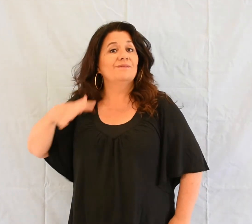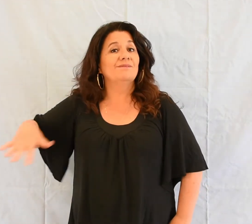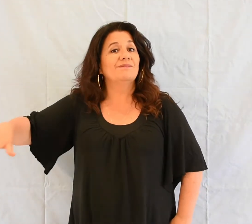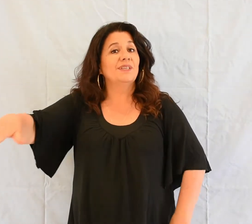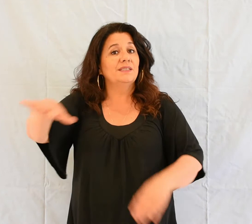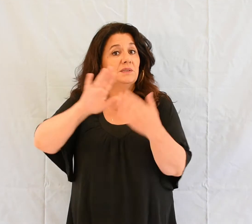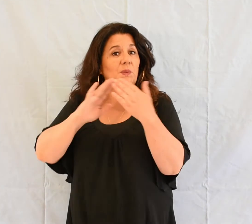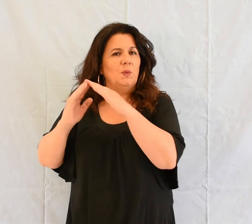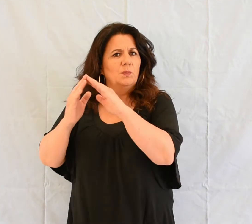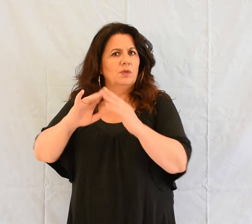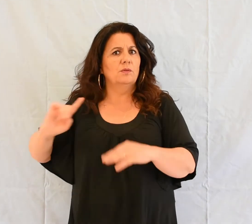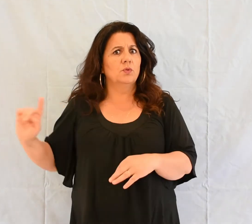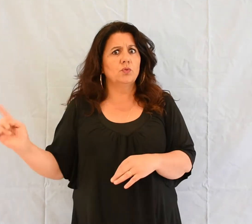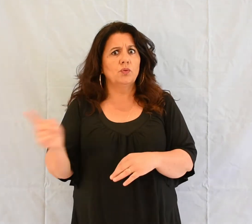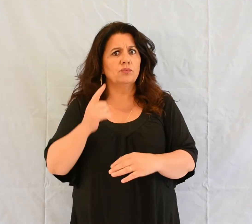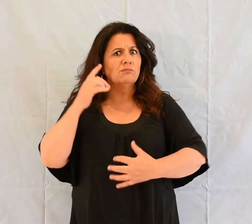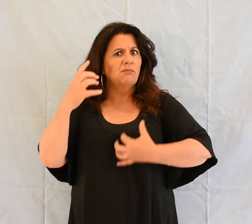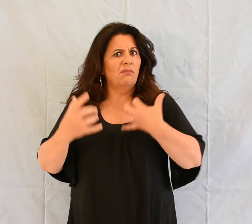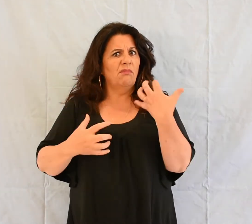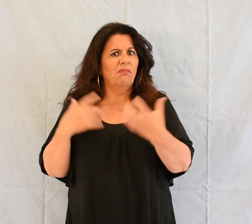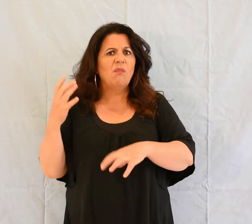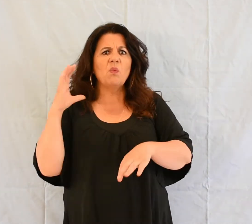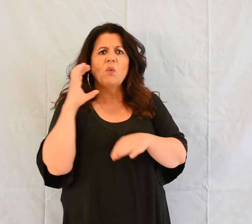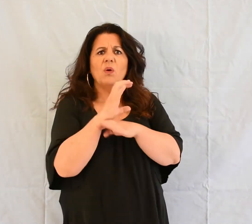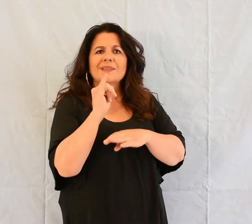contre Moïse et son frère Aaron.